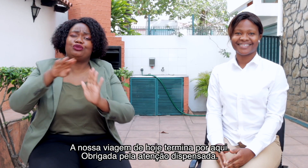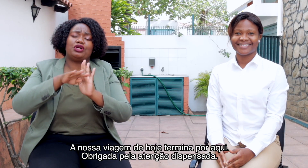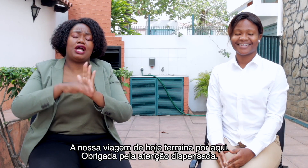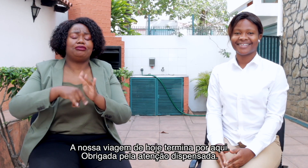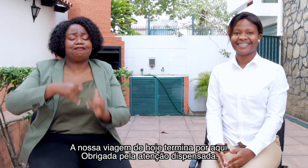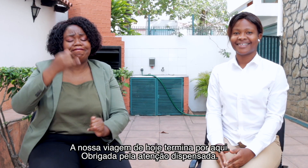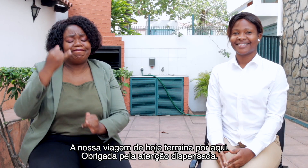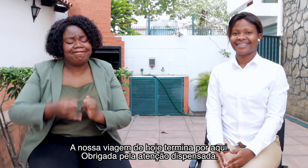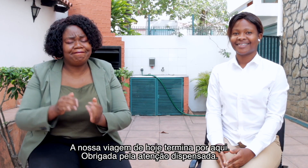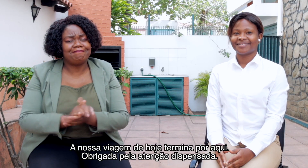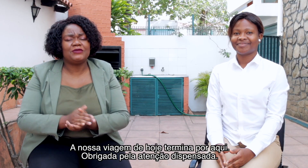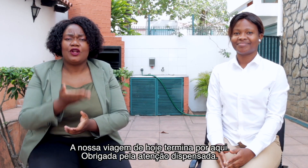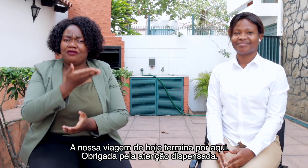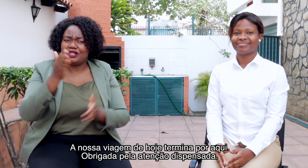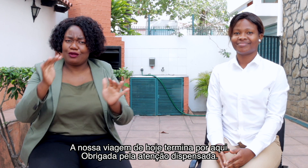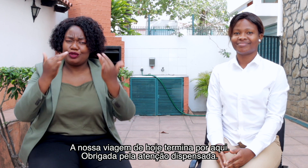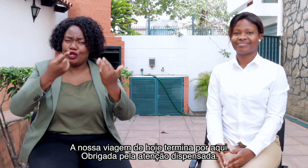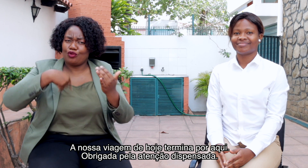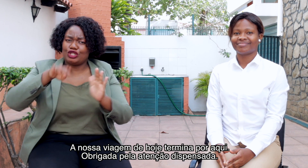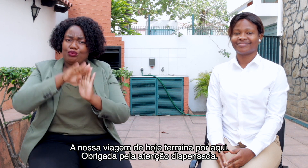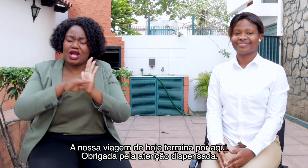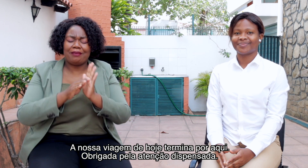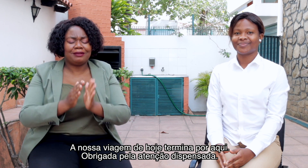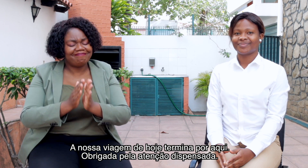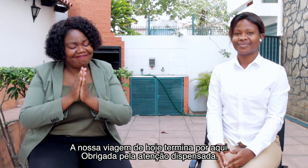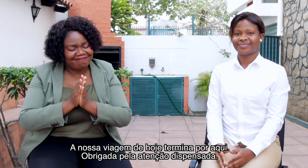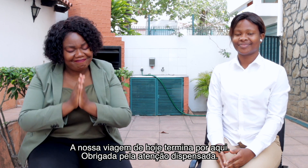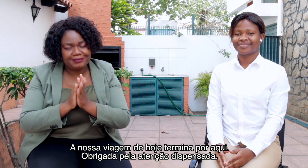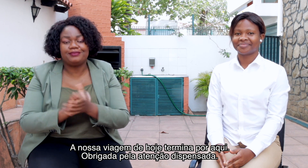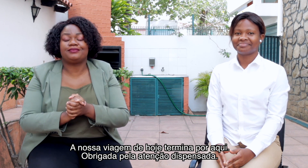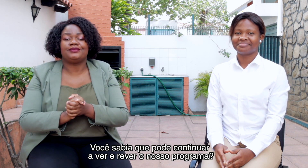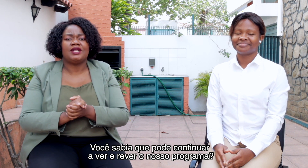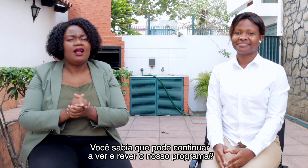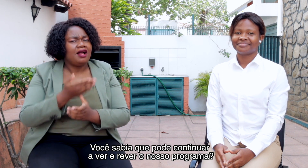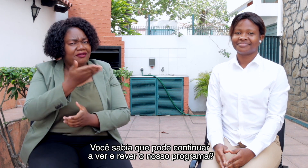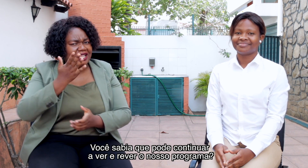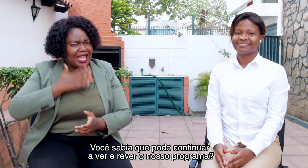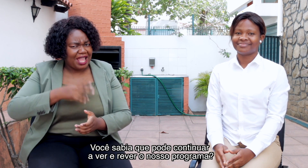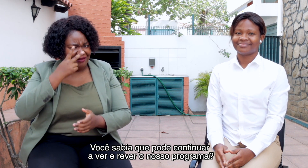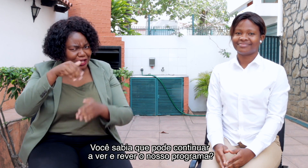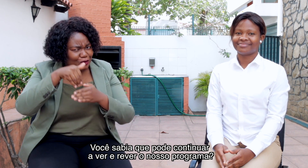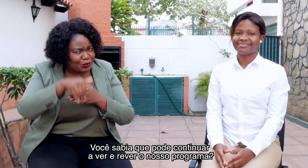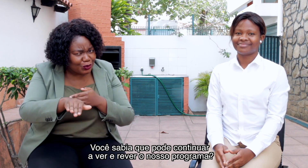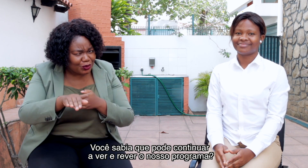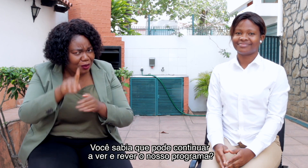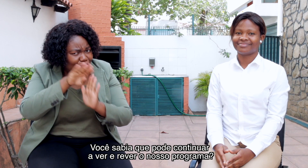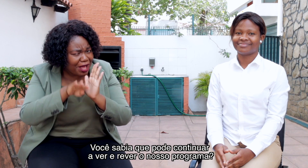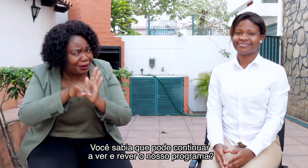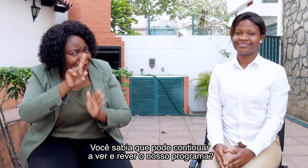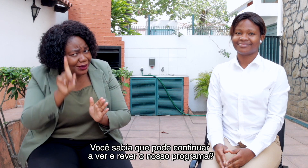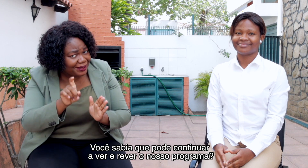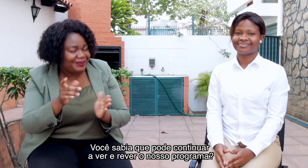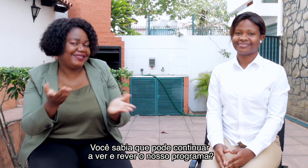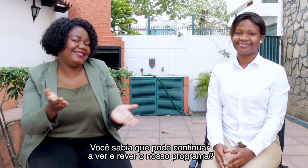A nossa viagem de hoje termina por aqui. Obrigada pela atenção dispensada. Você sabia que pode continuar a ver